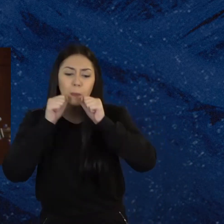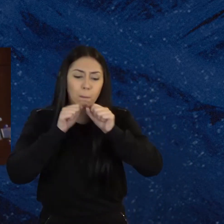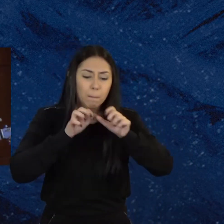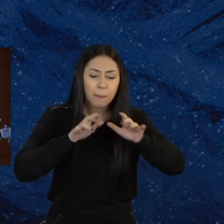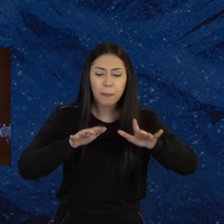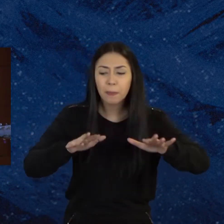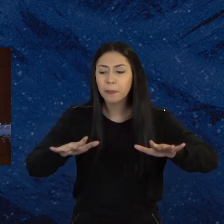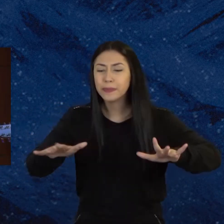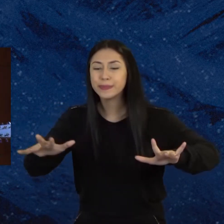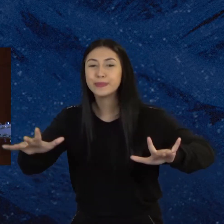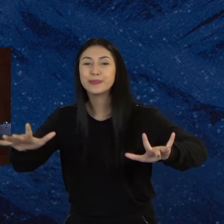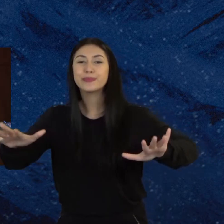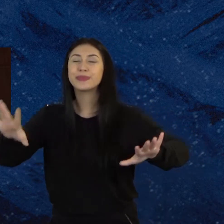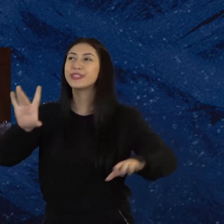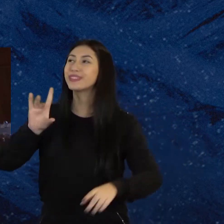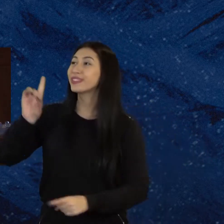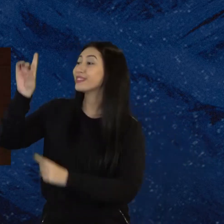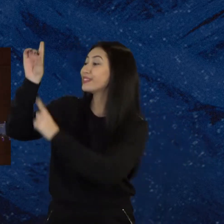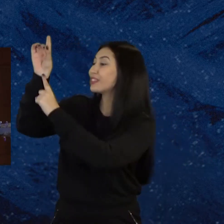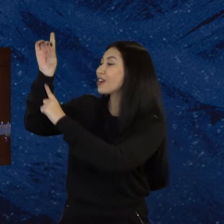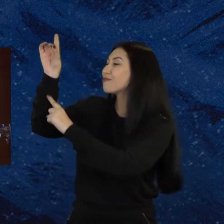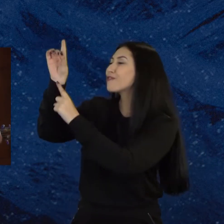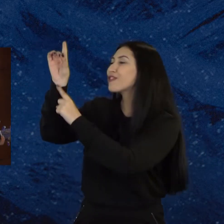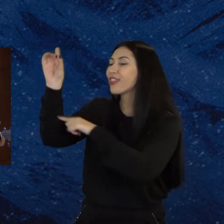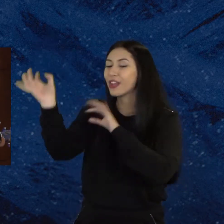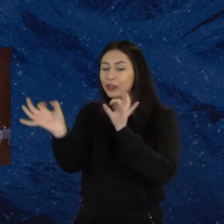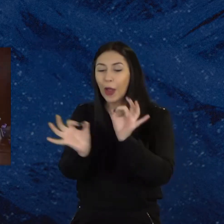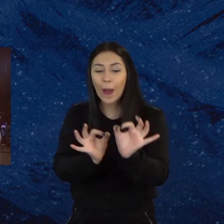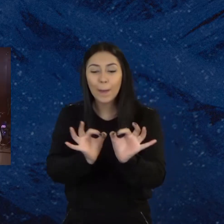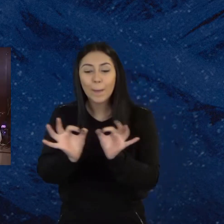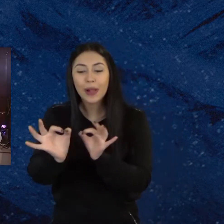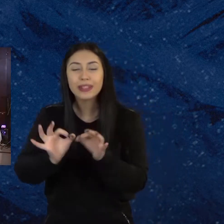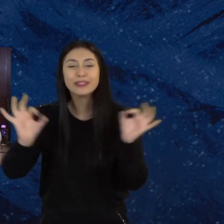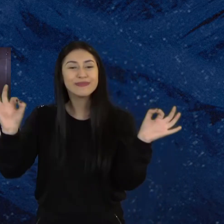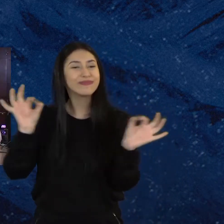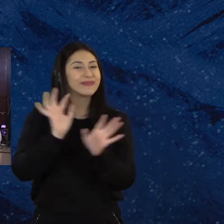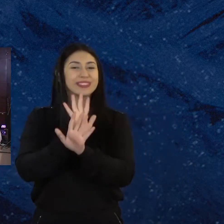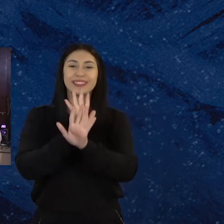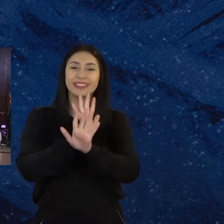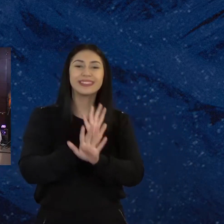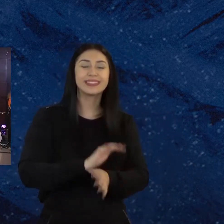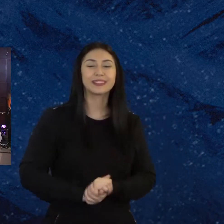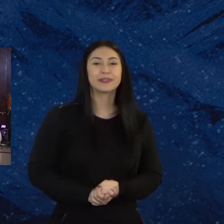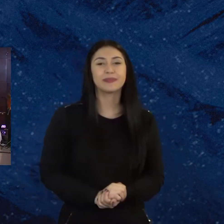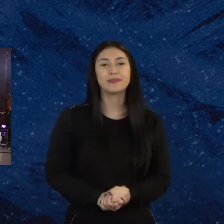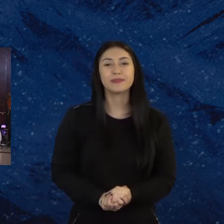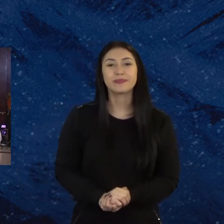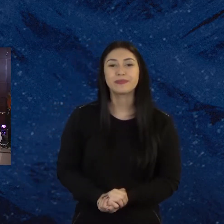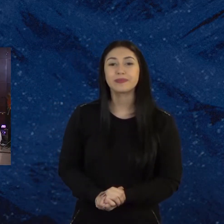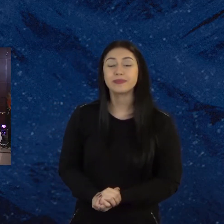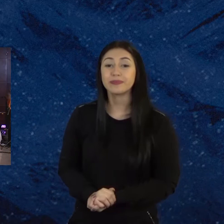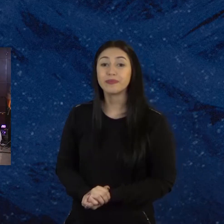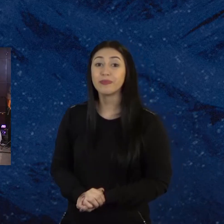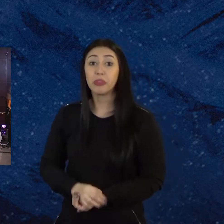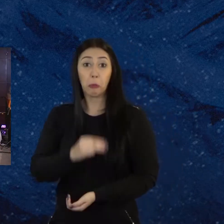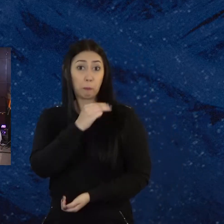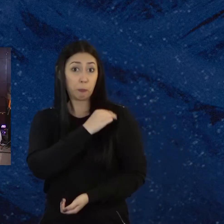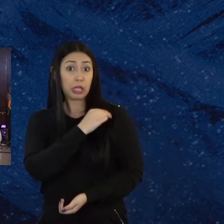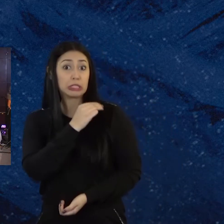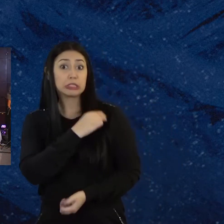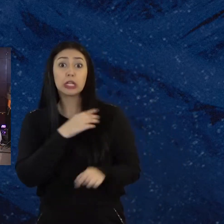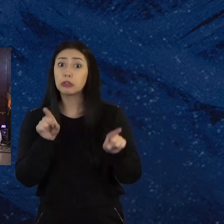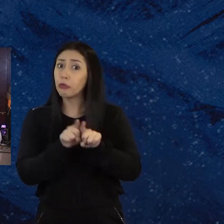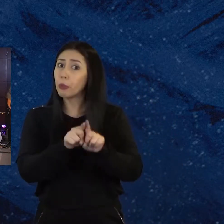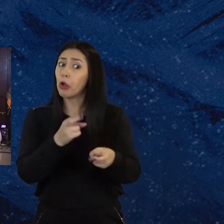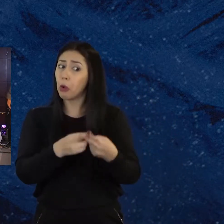visão. No Espírito vamos despertar, por a nossa vida no altar, para o Evangelho da